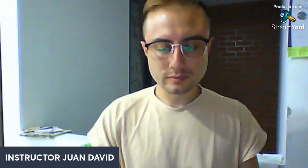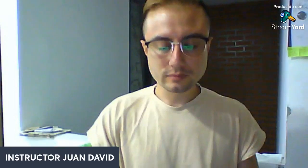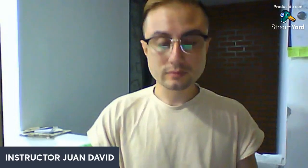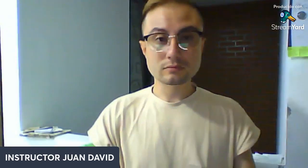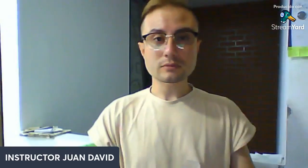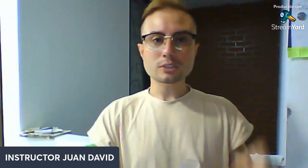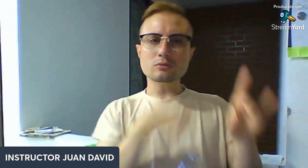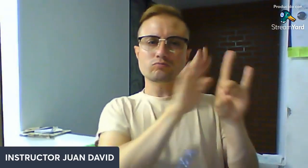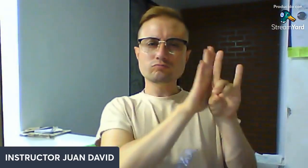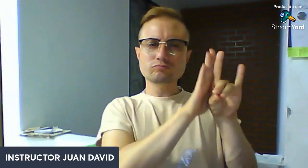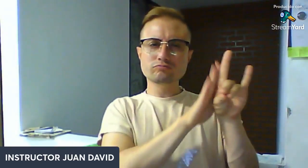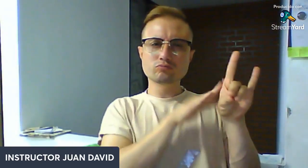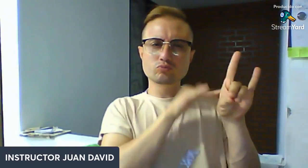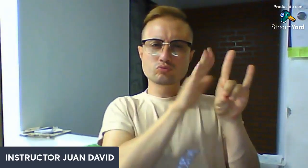Vamos a repasar de nuevo entonces,